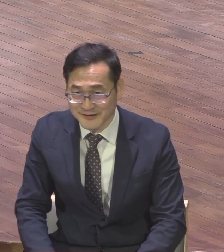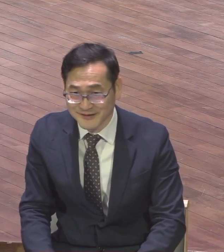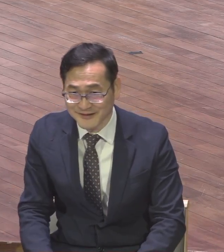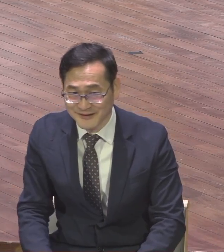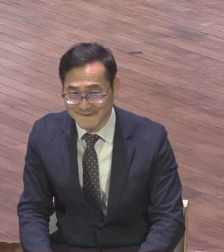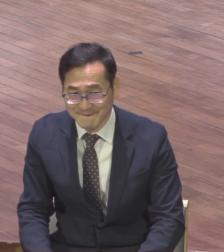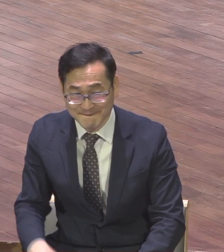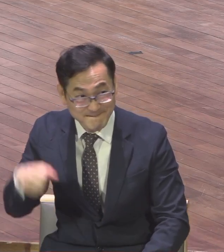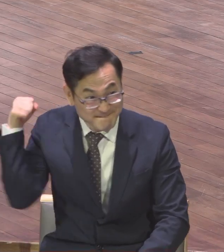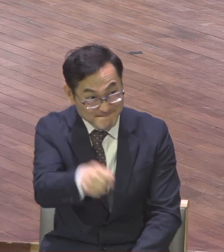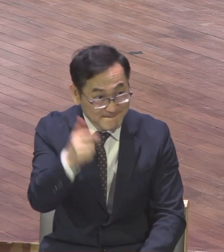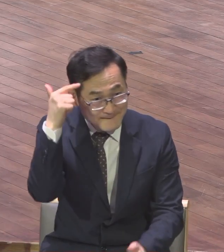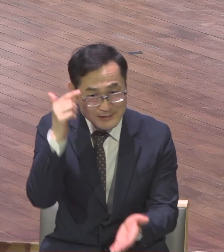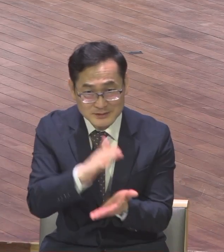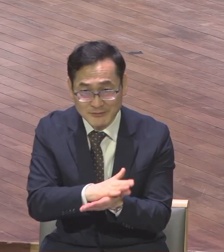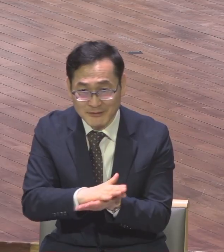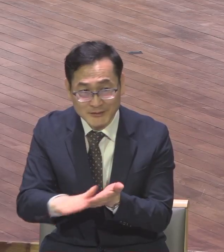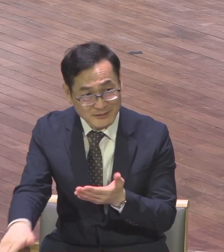원수를 사랑하라고.